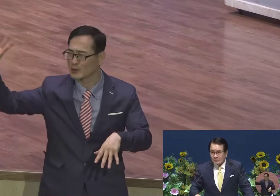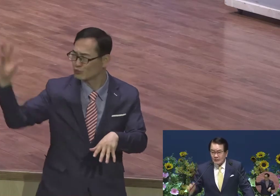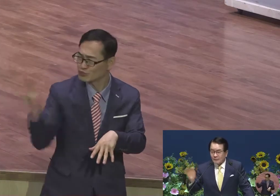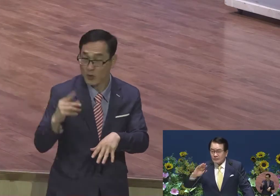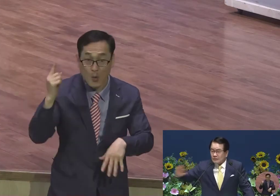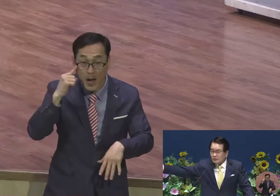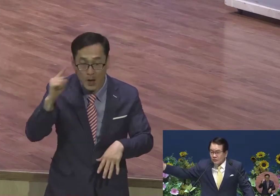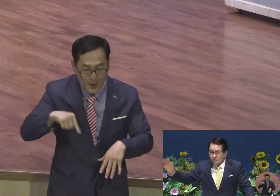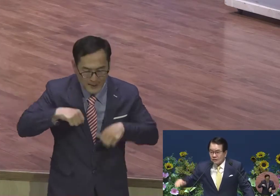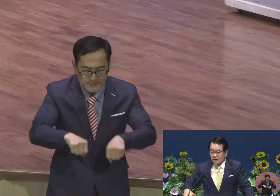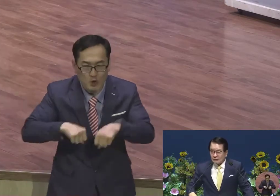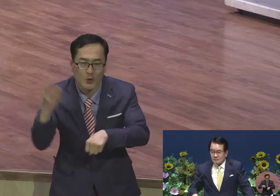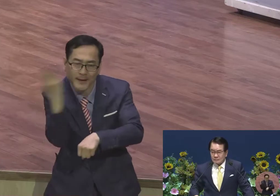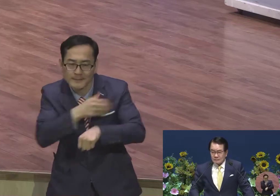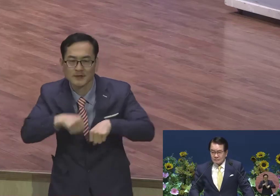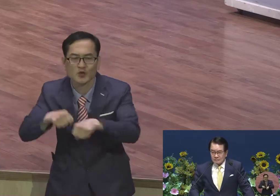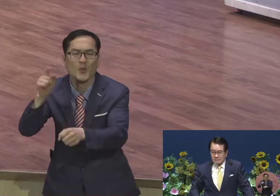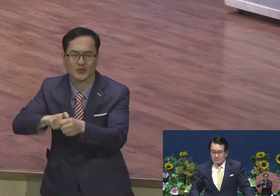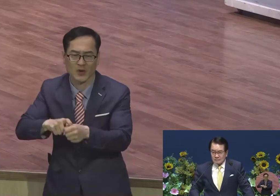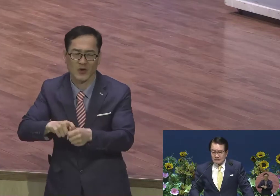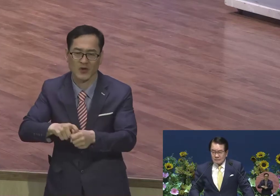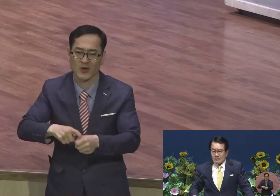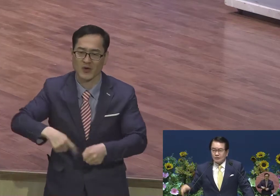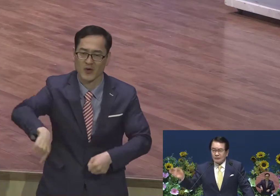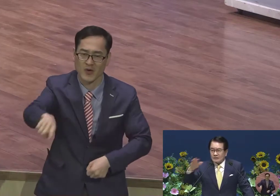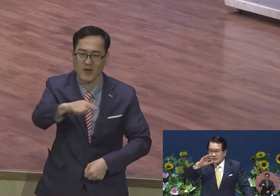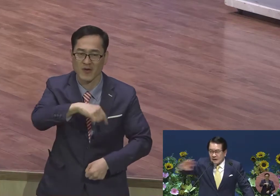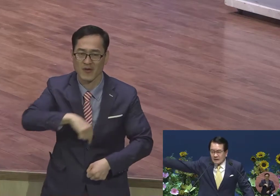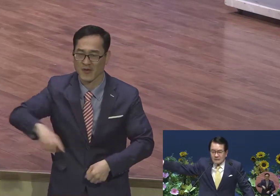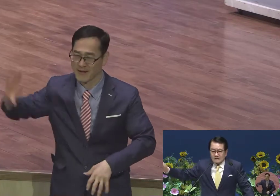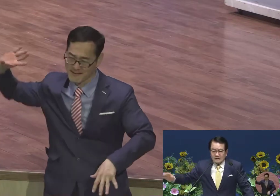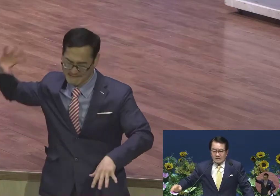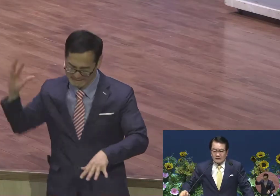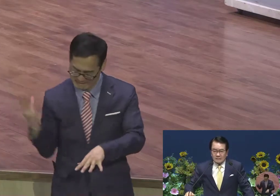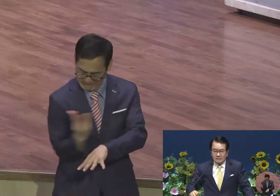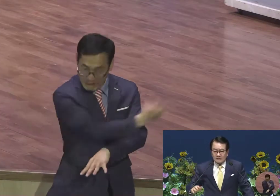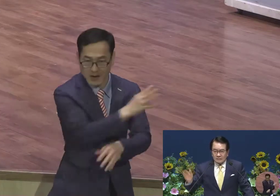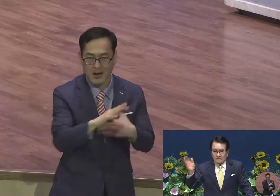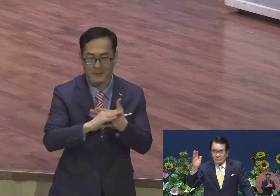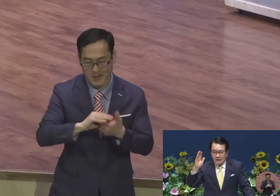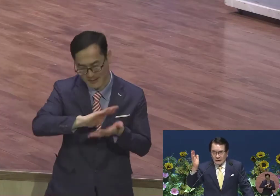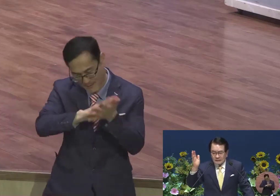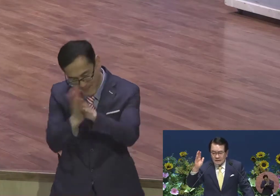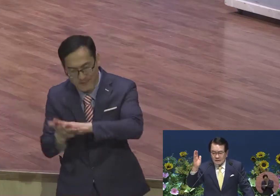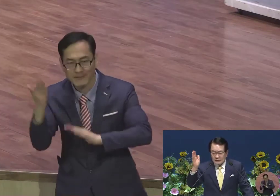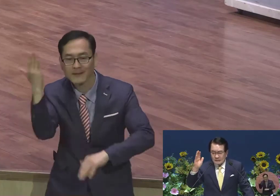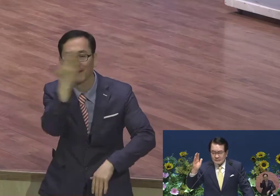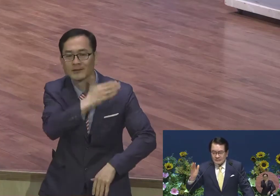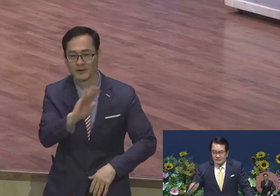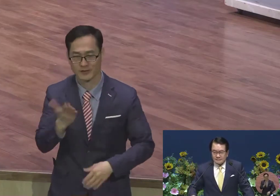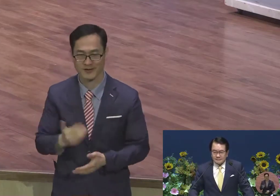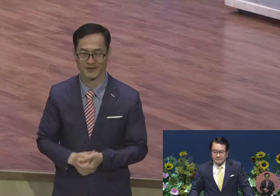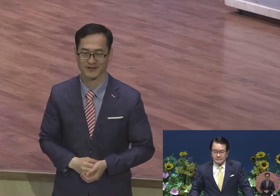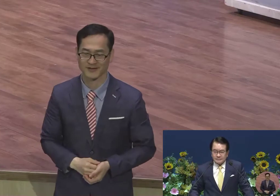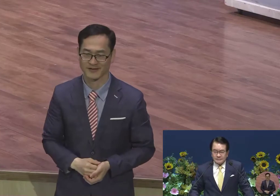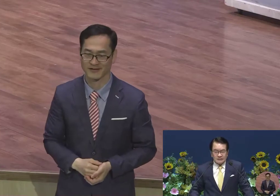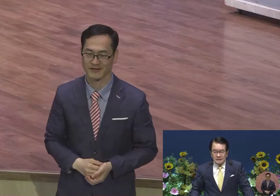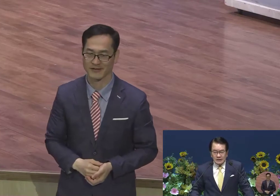있지만 태풍은 청소해 주는 거예요. 하무수 와서 싹 썰어가고. 또 살랑살랑살랑.